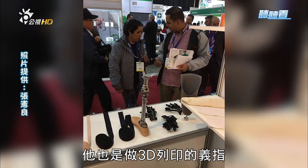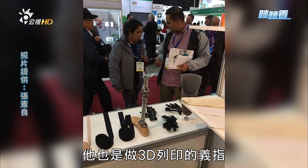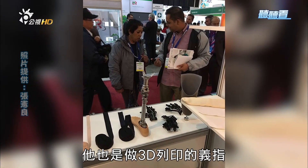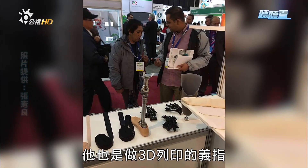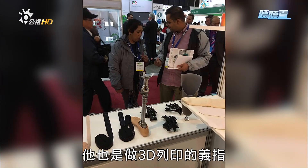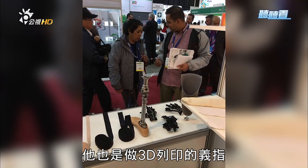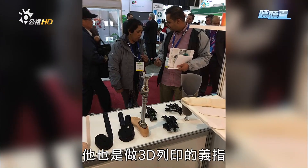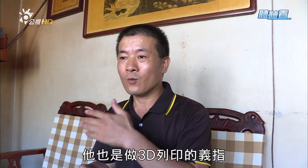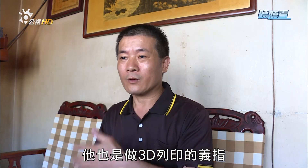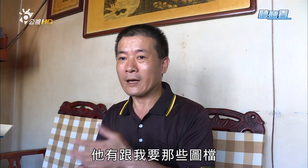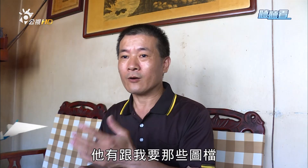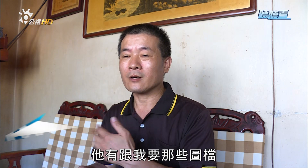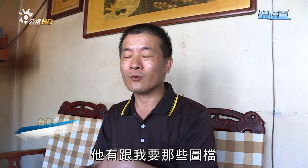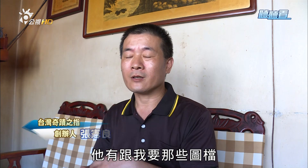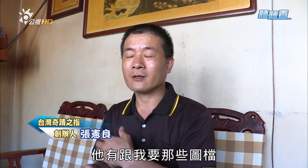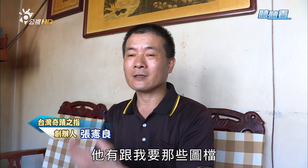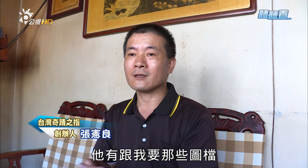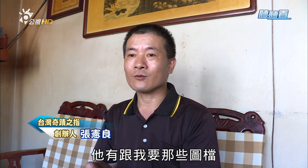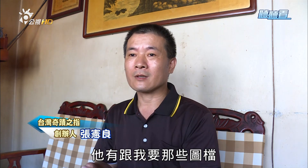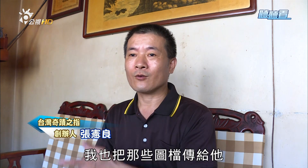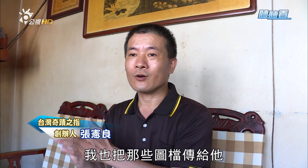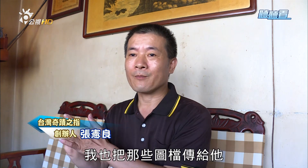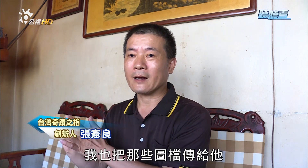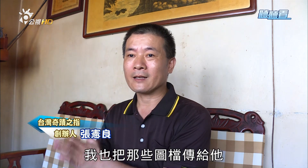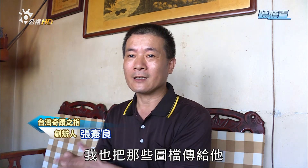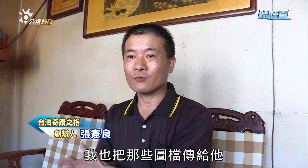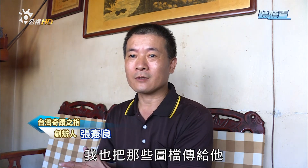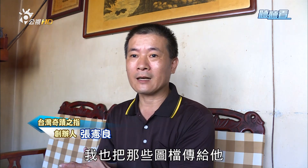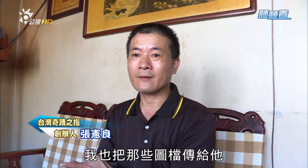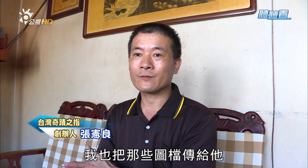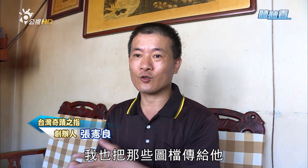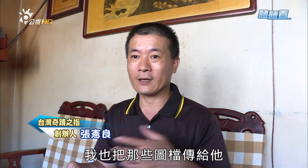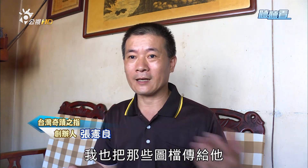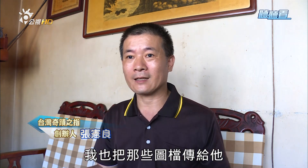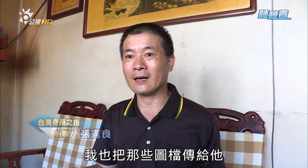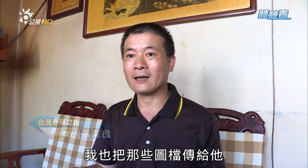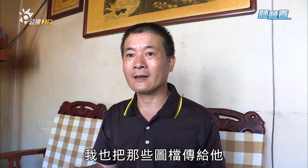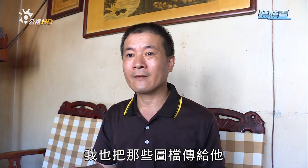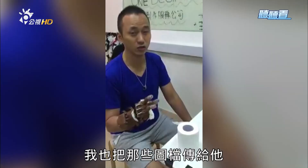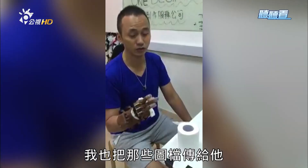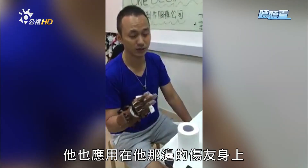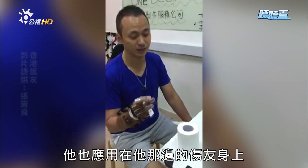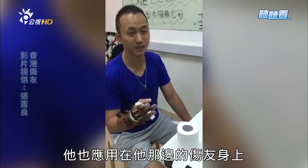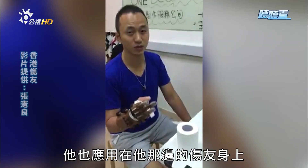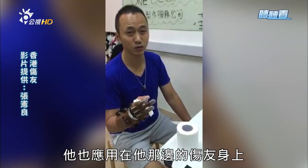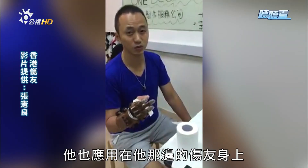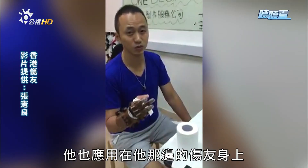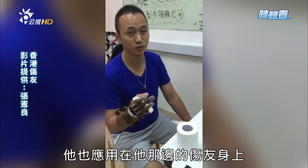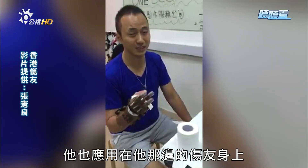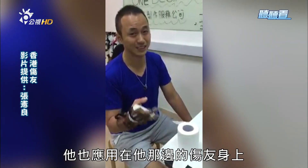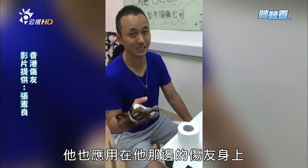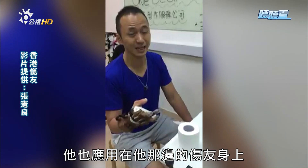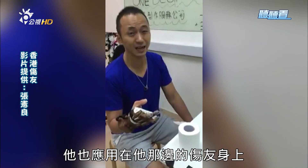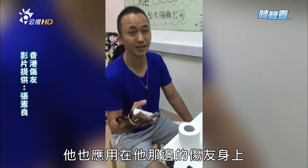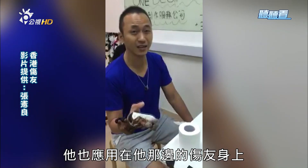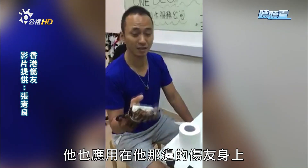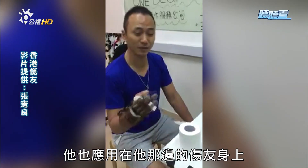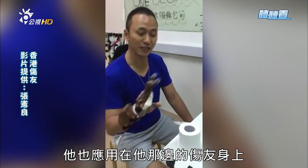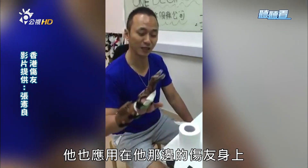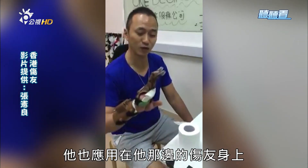那个义纸，他有跟我要那些图档，我也把那些图档传给他，他也应用在他那边的商友身